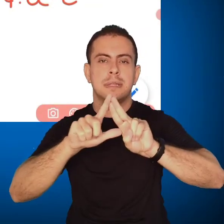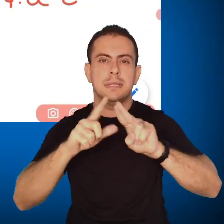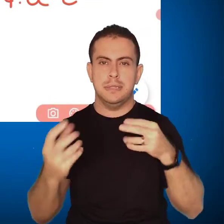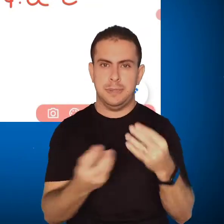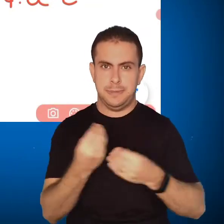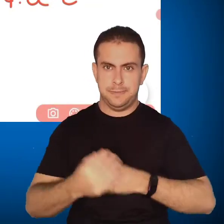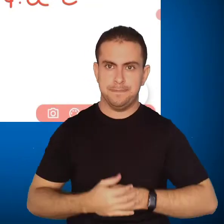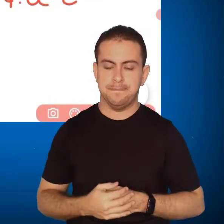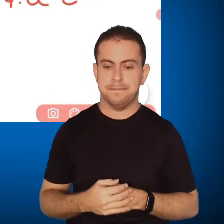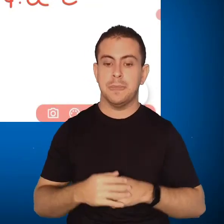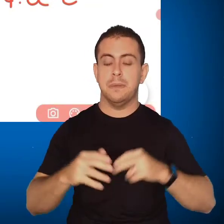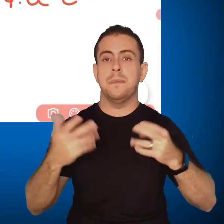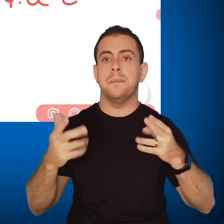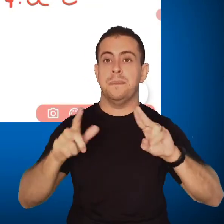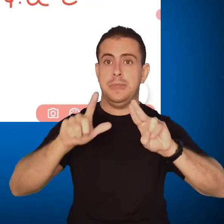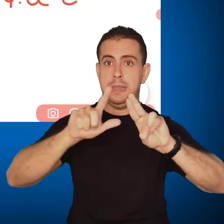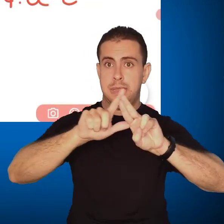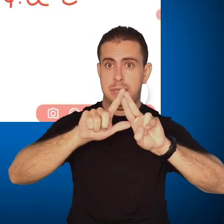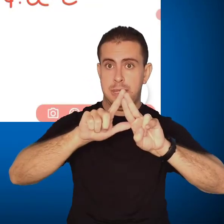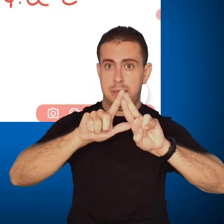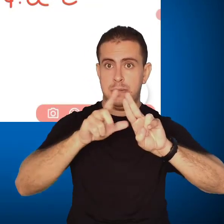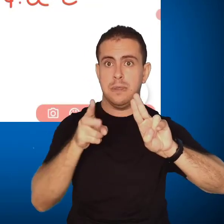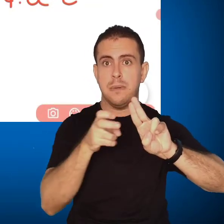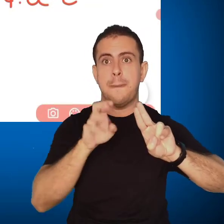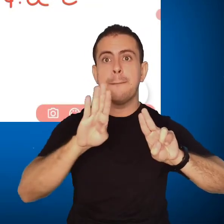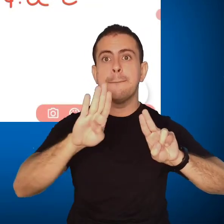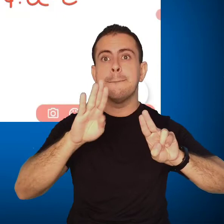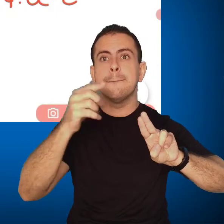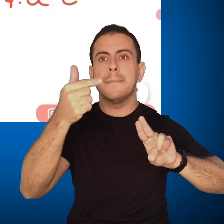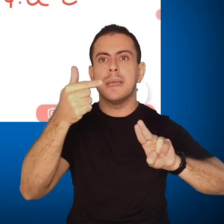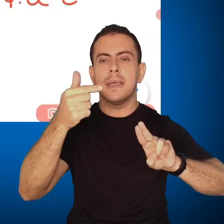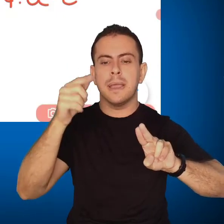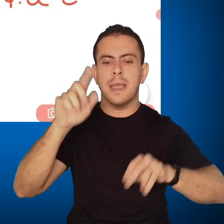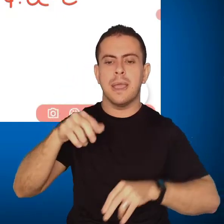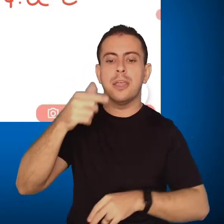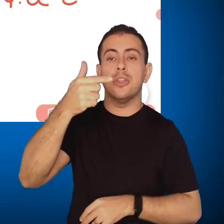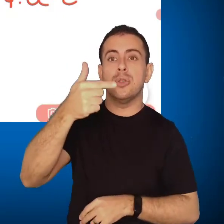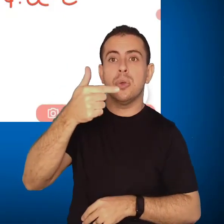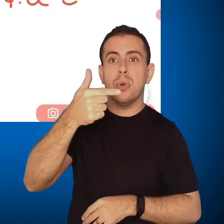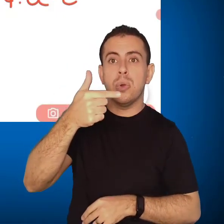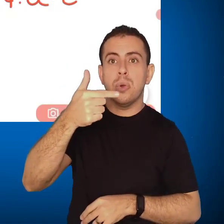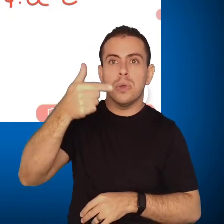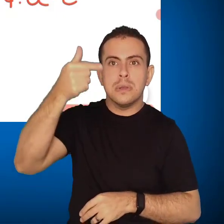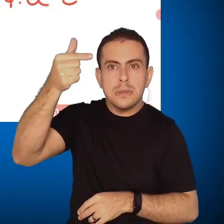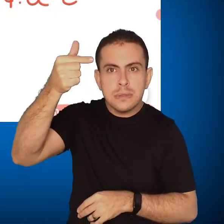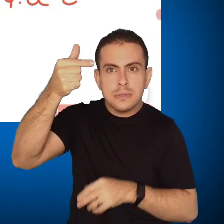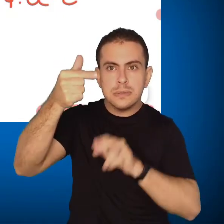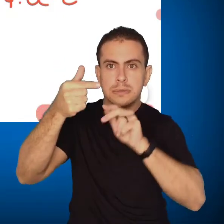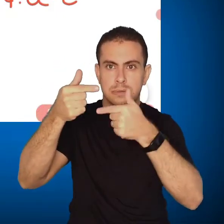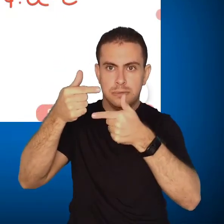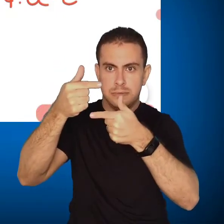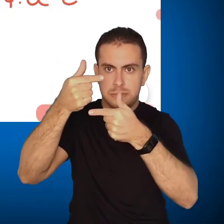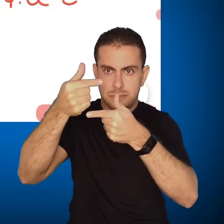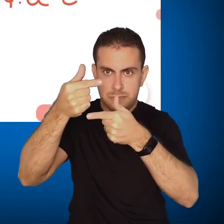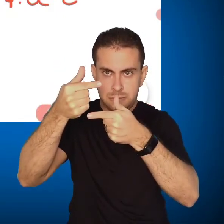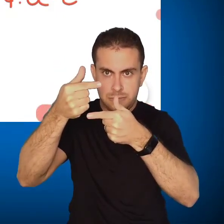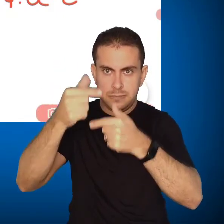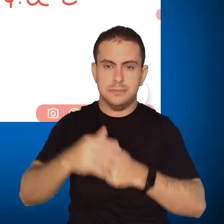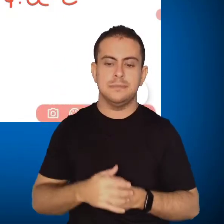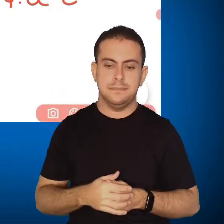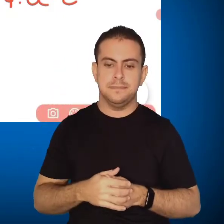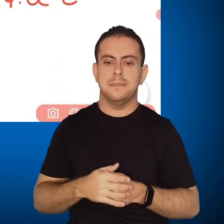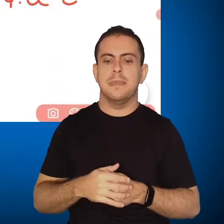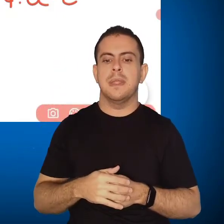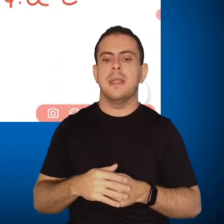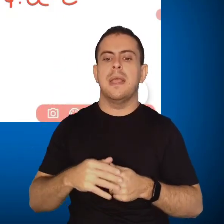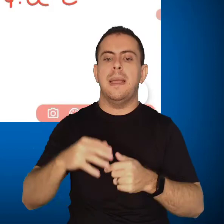Vamos então? Delta é igual a b ao quadrado, então vai ser esse 2 aí, ó, ao quadrado, né? Você tá vendo aqui que o b é